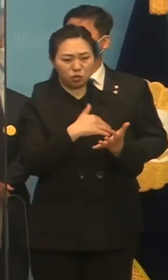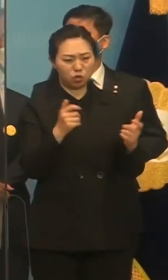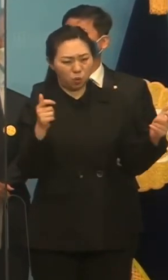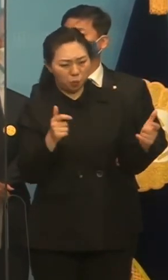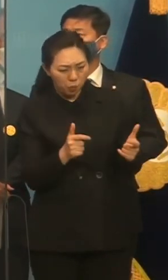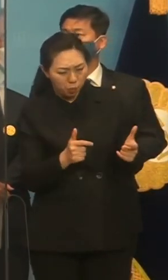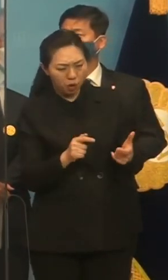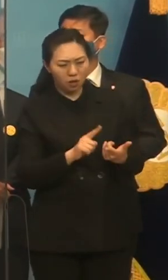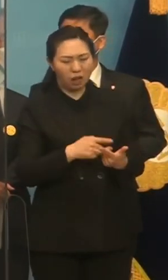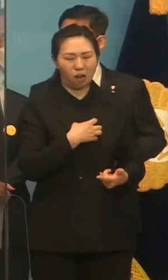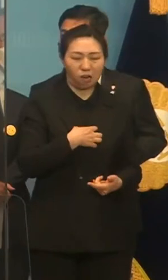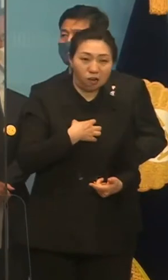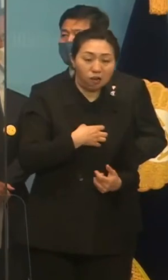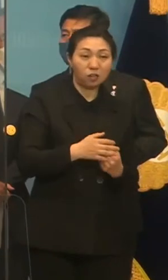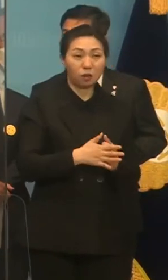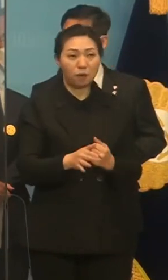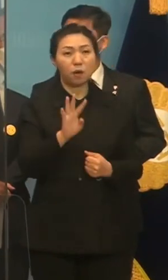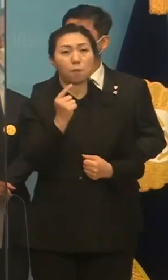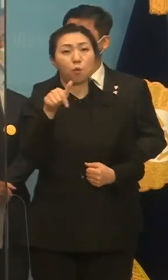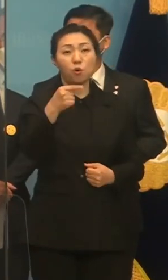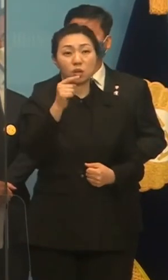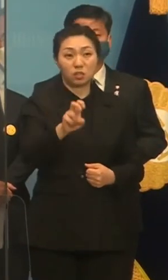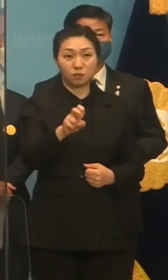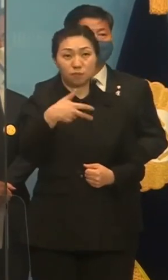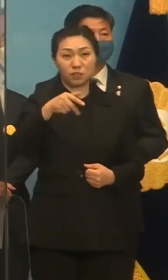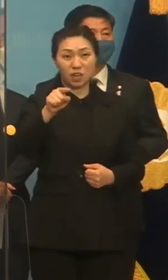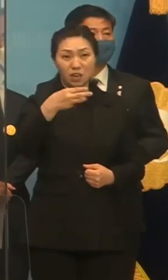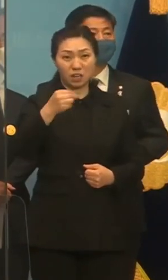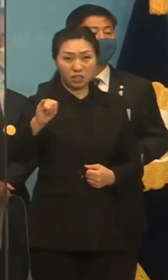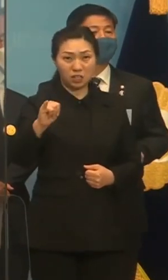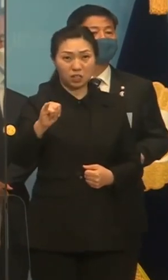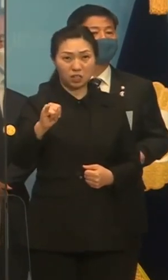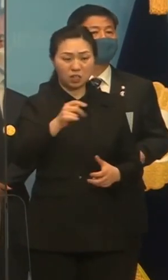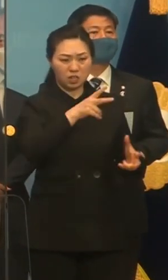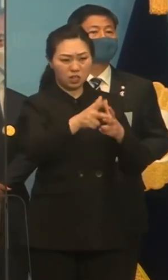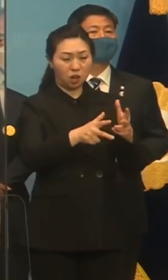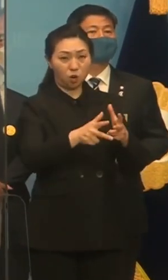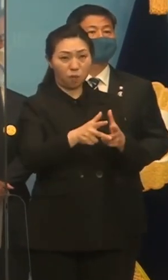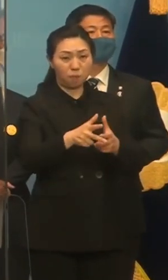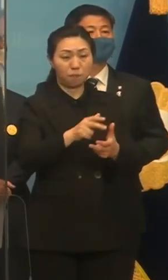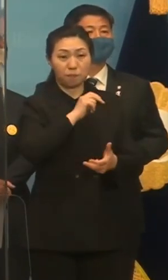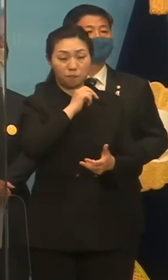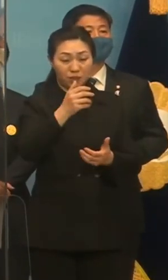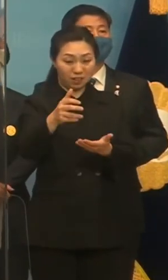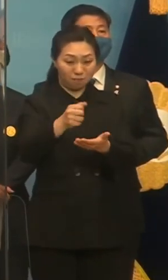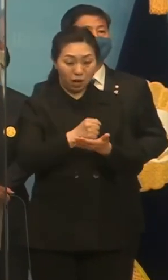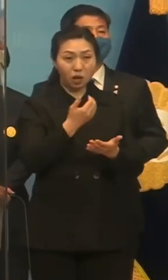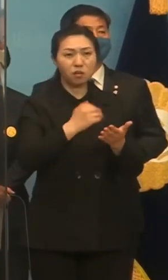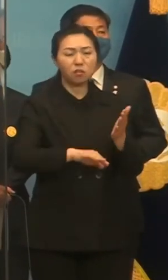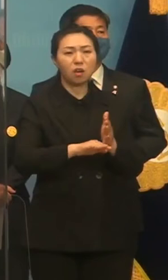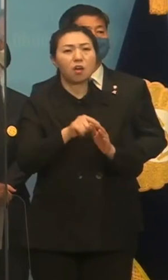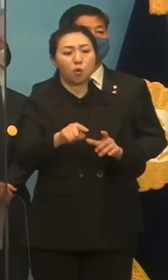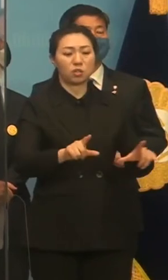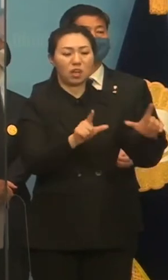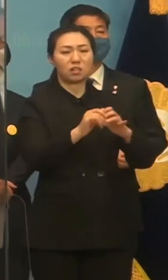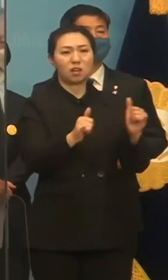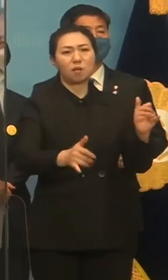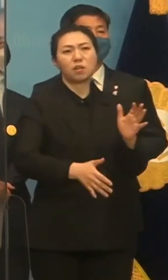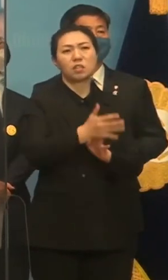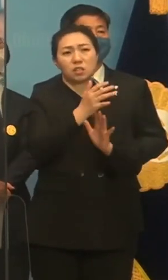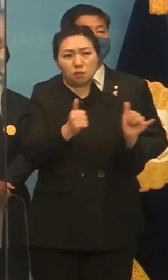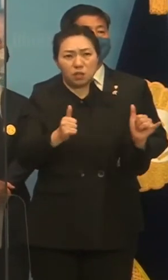뒤는 신학의 말고 나중에는 쪽 인소 환자는 이렇게 했습니다 그래서 직접 징수한 공격할 노렸고